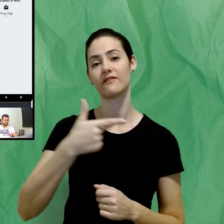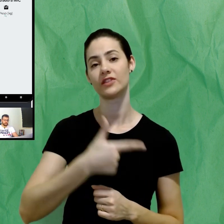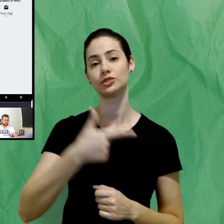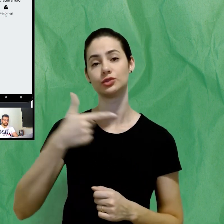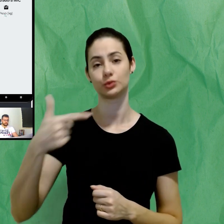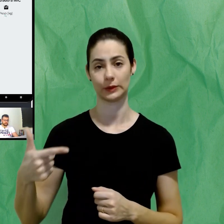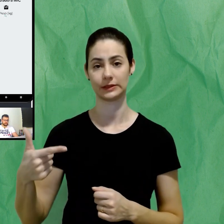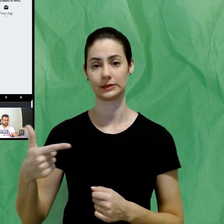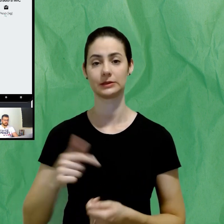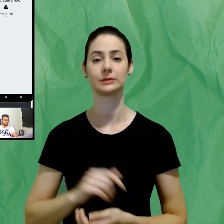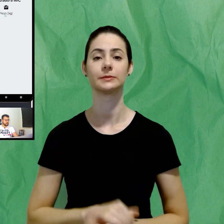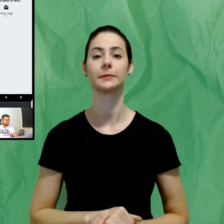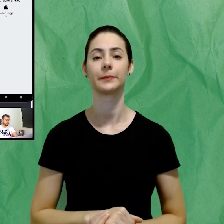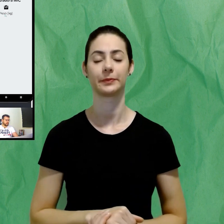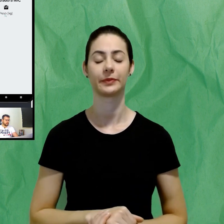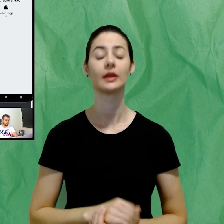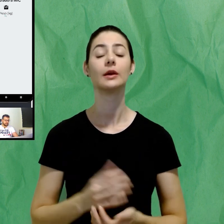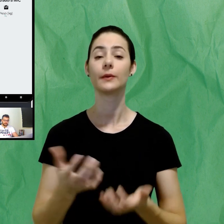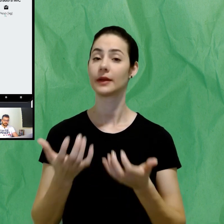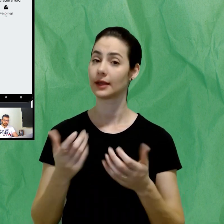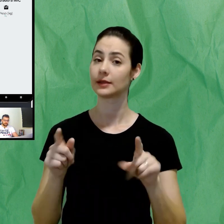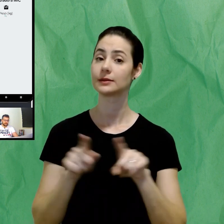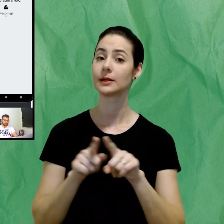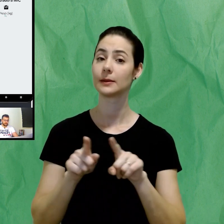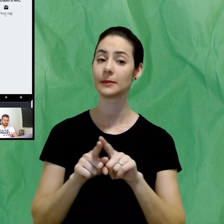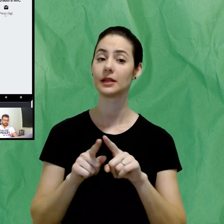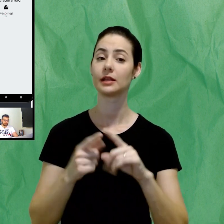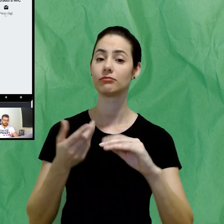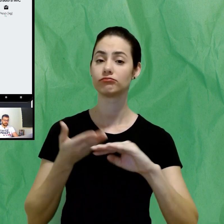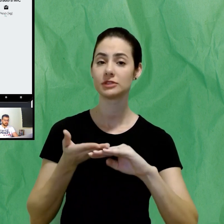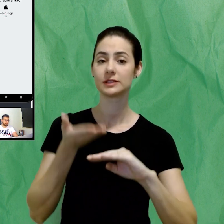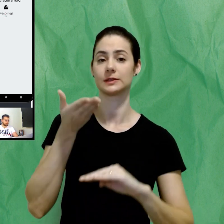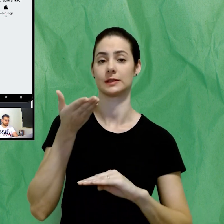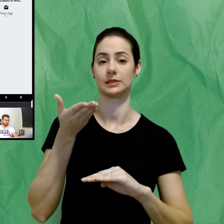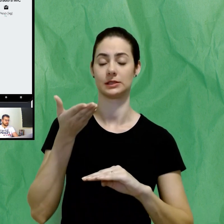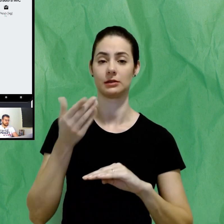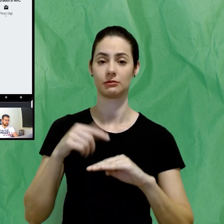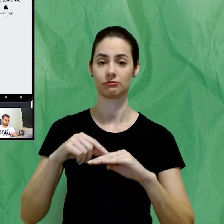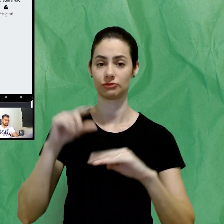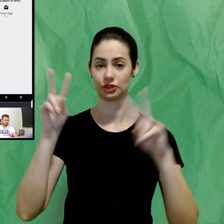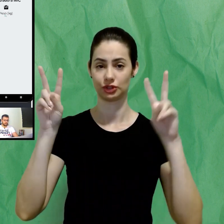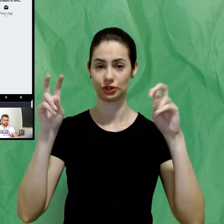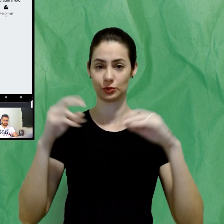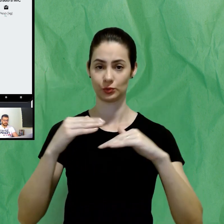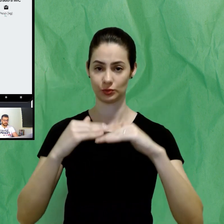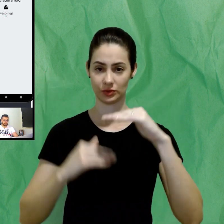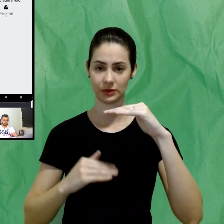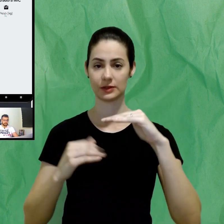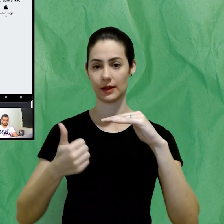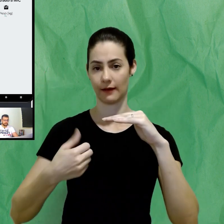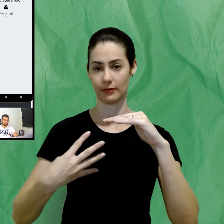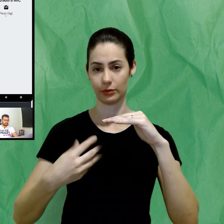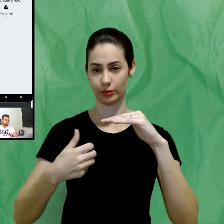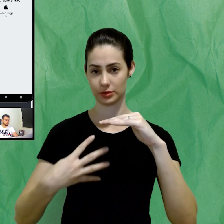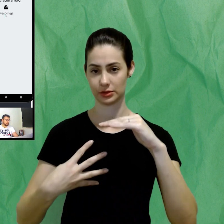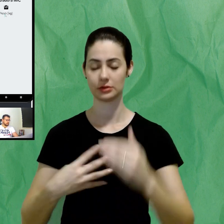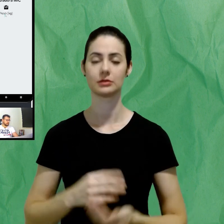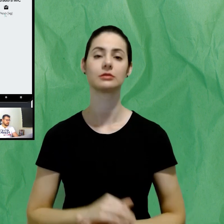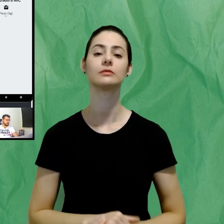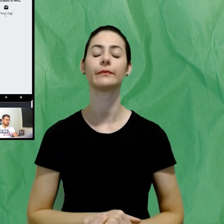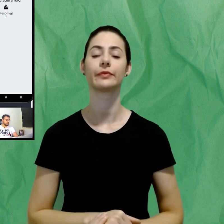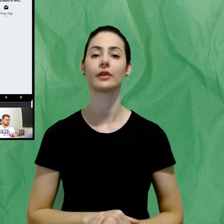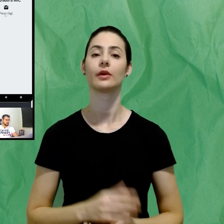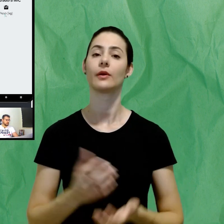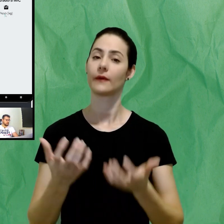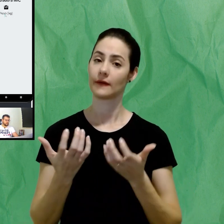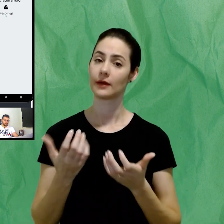22. Eu quero que ele tenha um distanciamento para o topo, né, para o título ali, 14. Eu